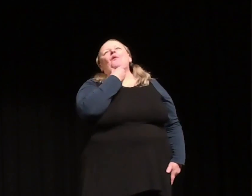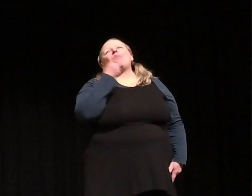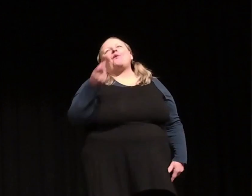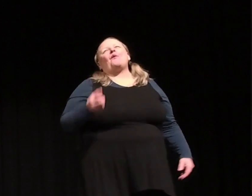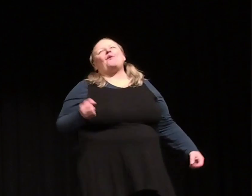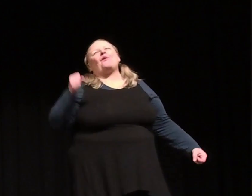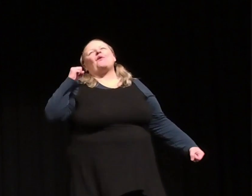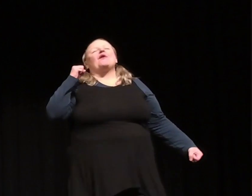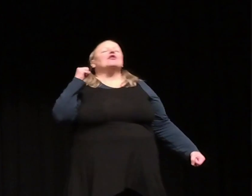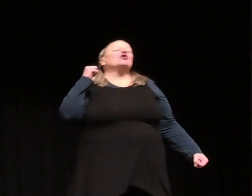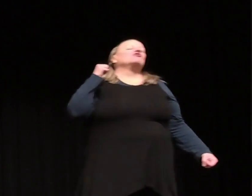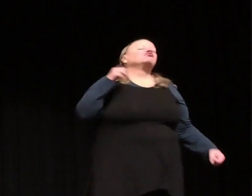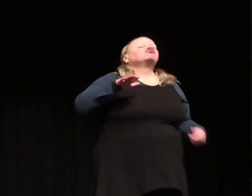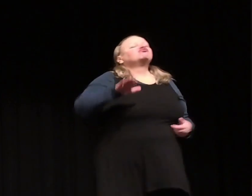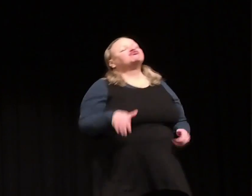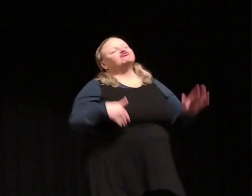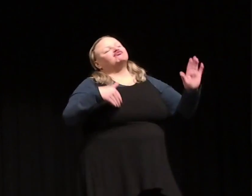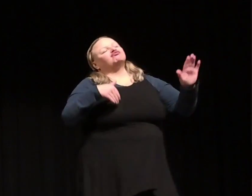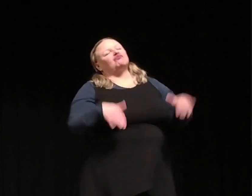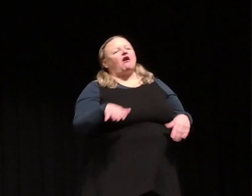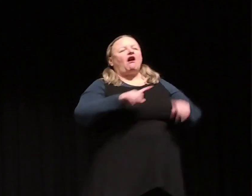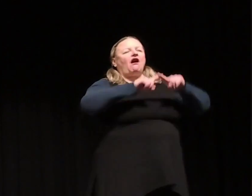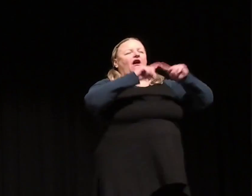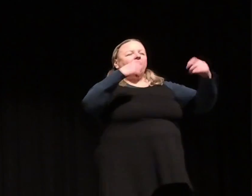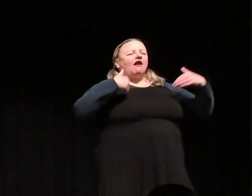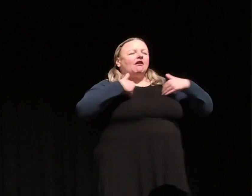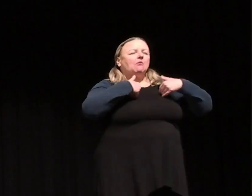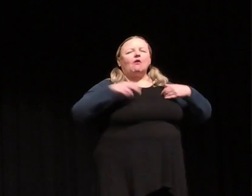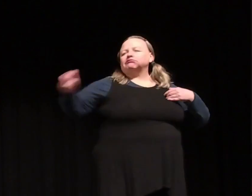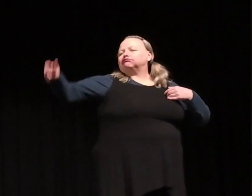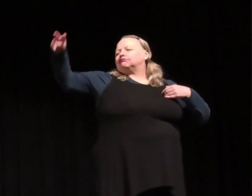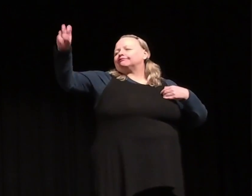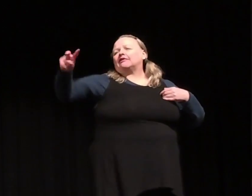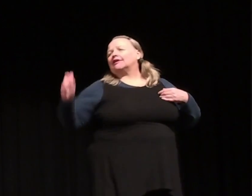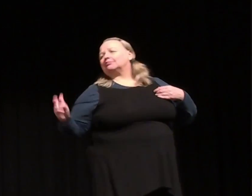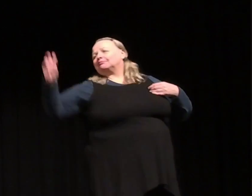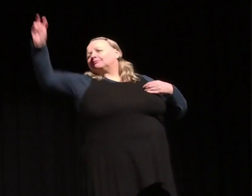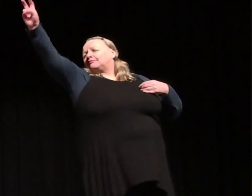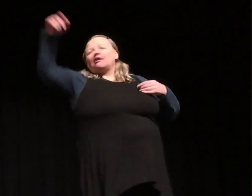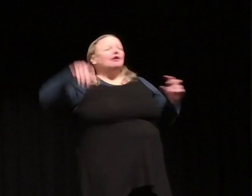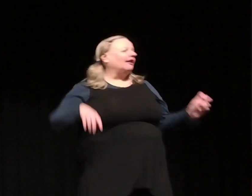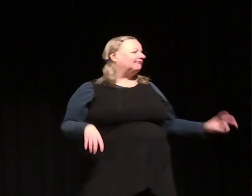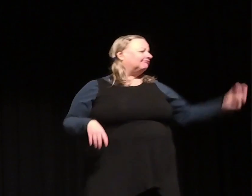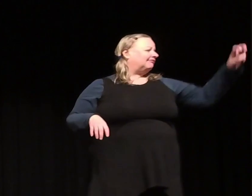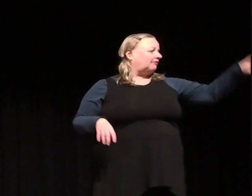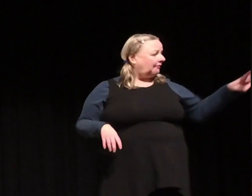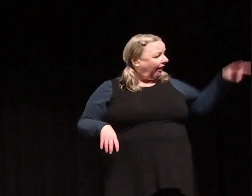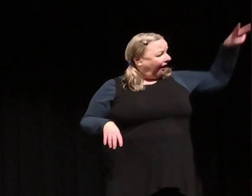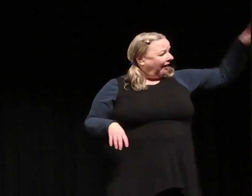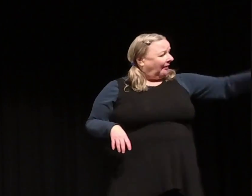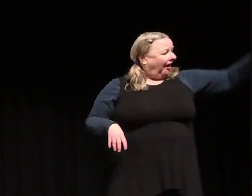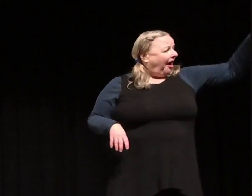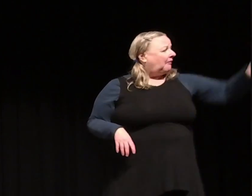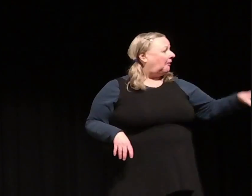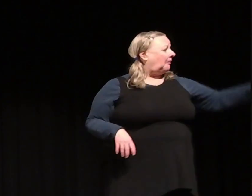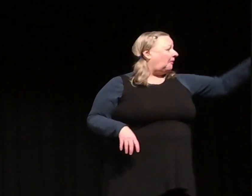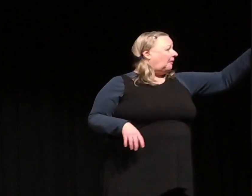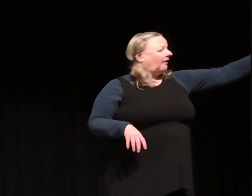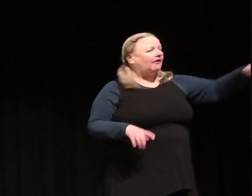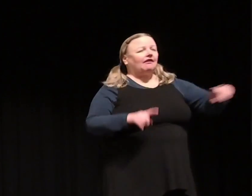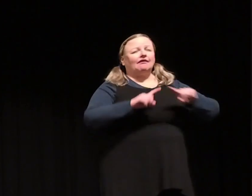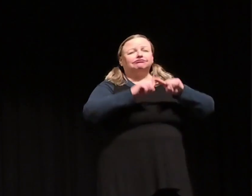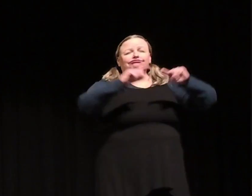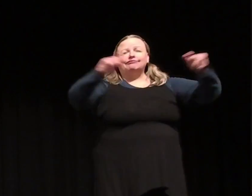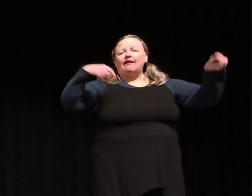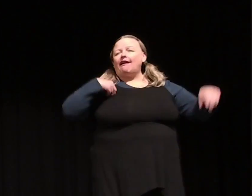Le petit hibou, oh, il est beau, hein? Bon, il y a plein de différents animaux dans la forêt. Oh,